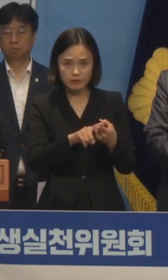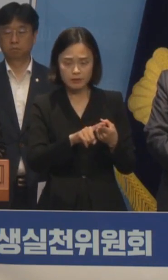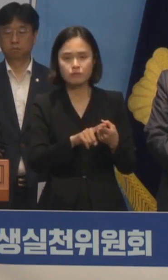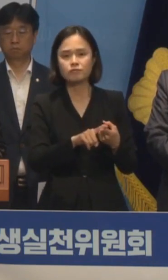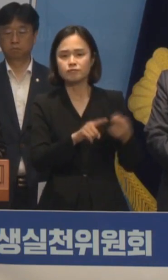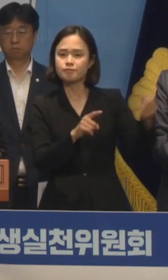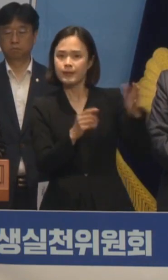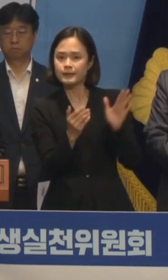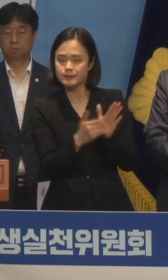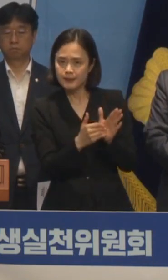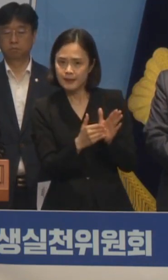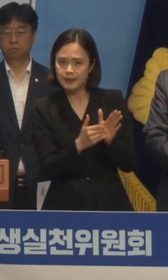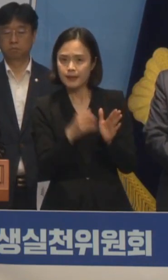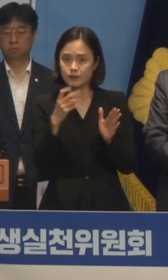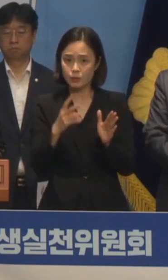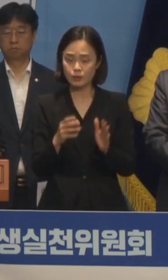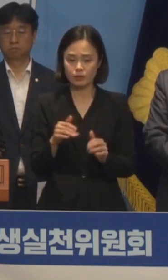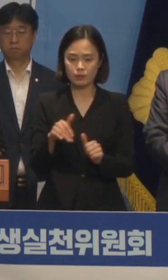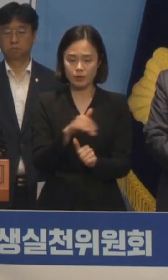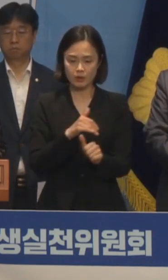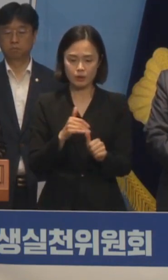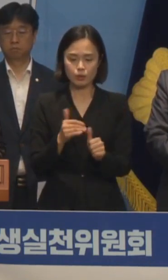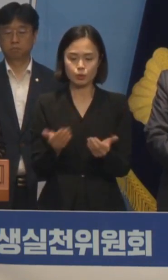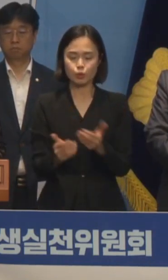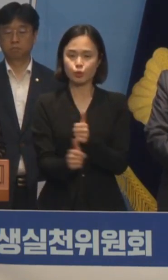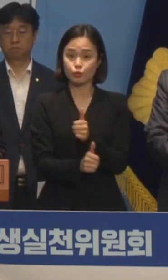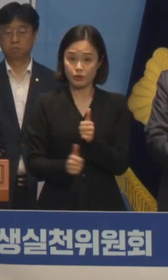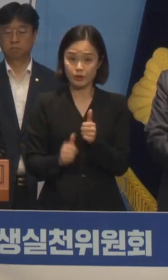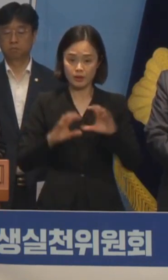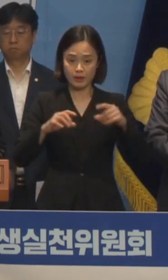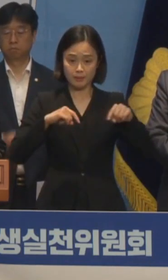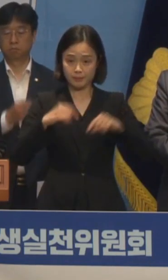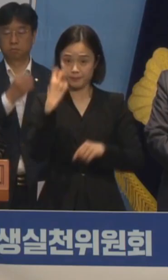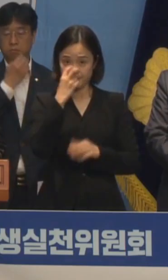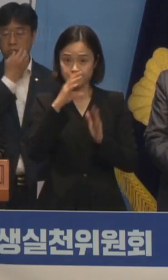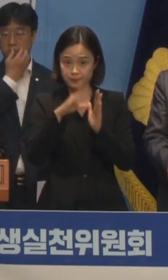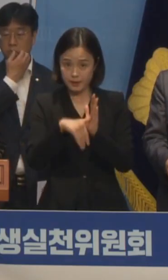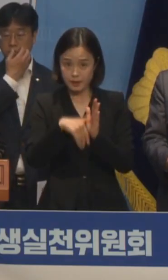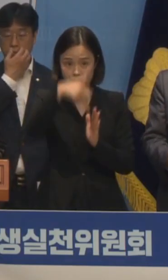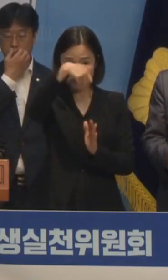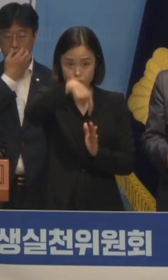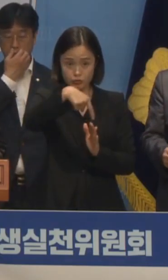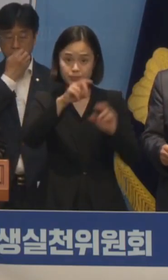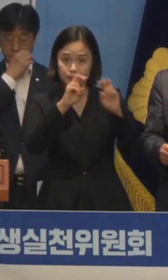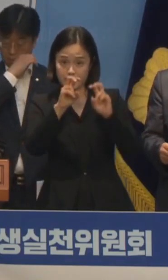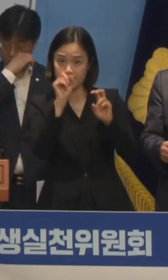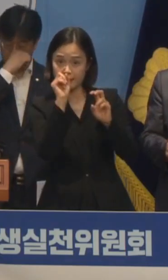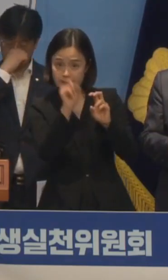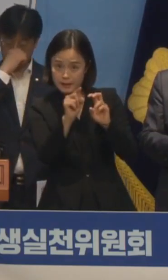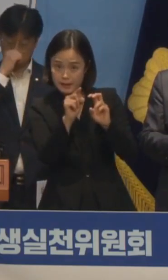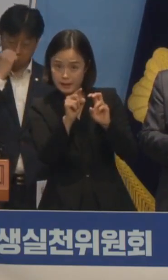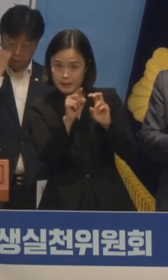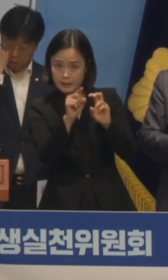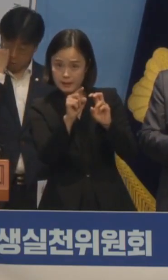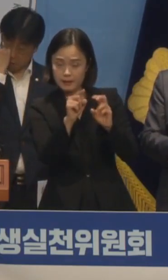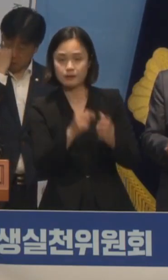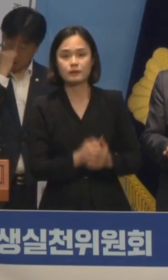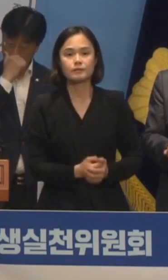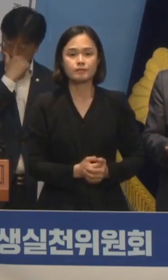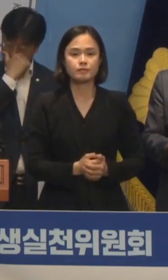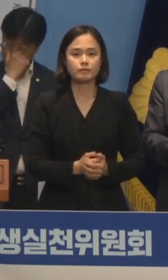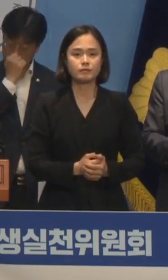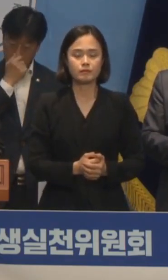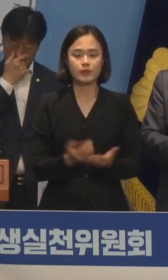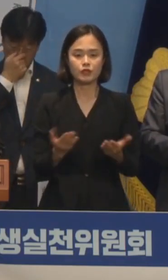또 환경노동위원회 감사에서는 쿠팡 CFS가 취업 규칙을 불이익하게